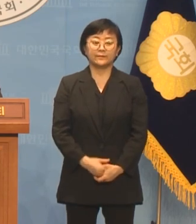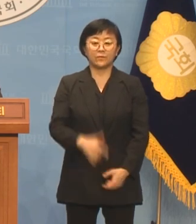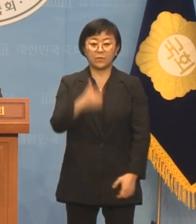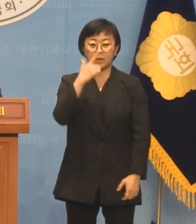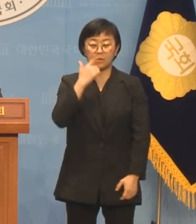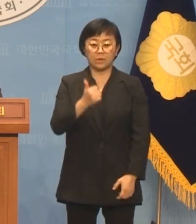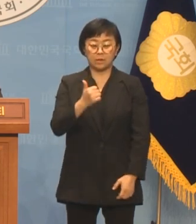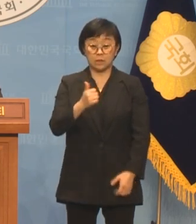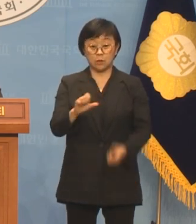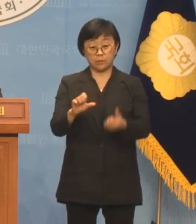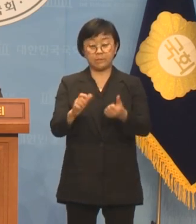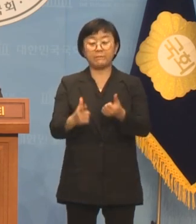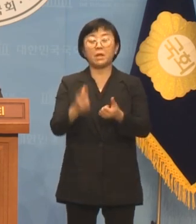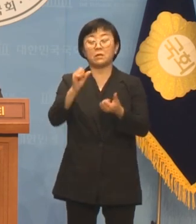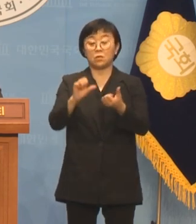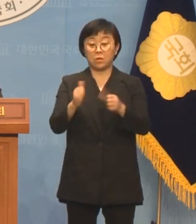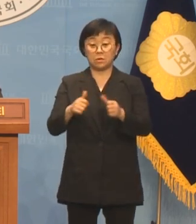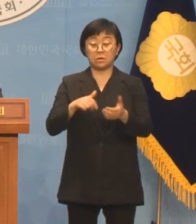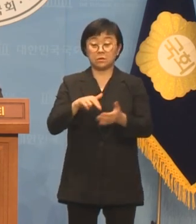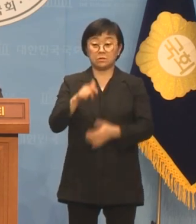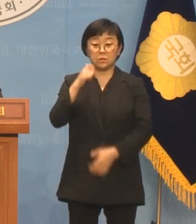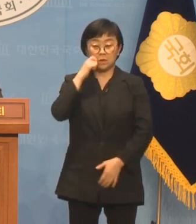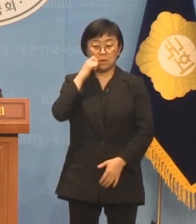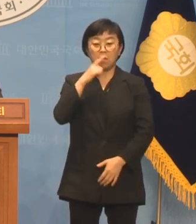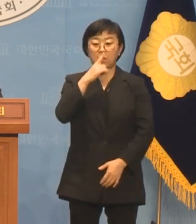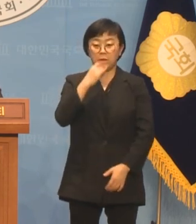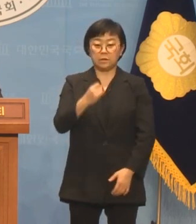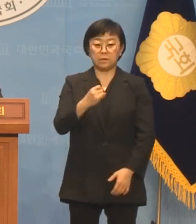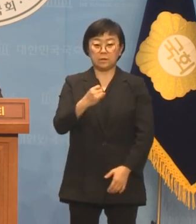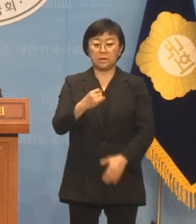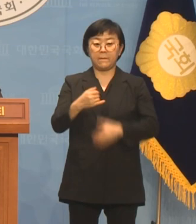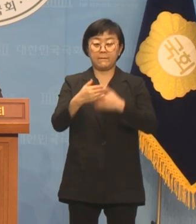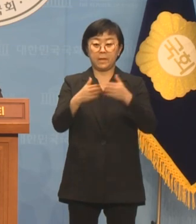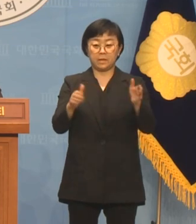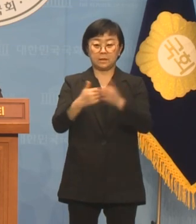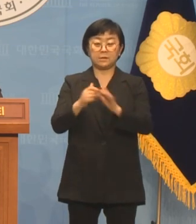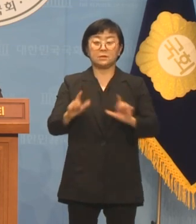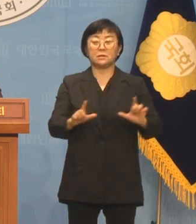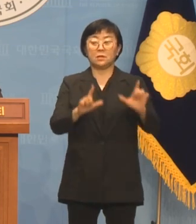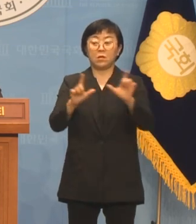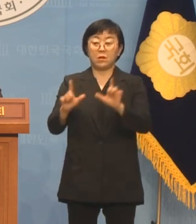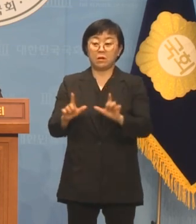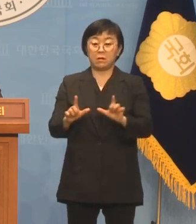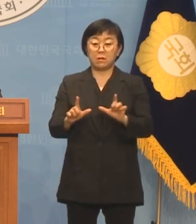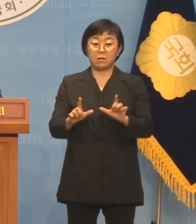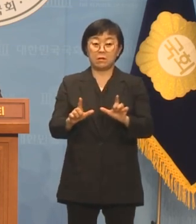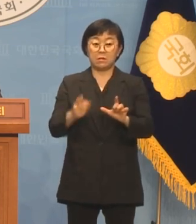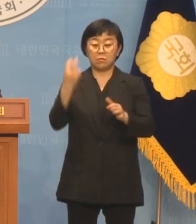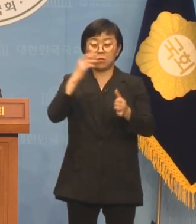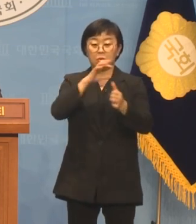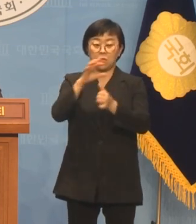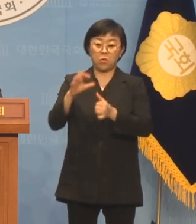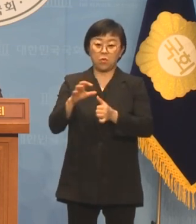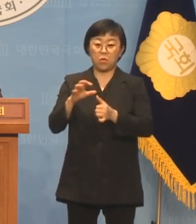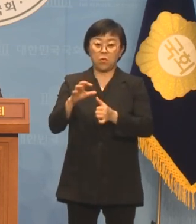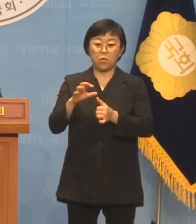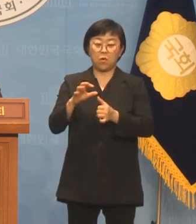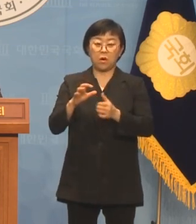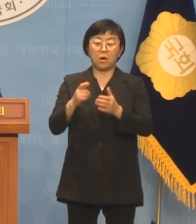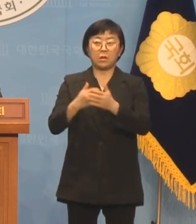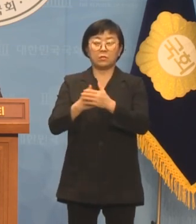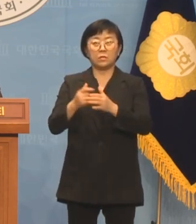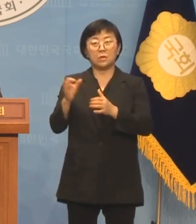아버지를 일찍 여의고 걷지 못하던 어머니와 방 한 칸에서 생활보호 대상자로 살았던